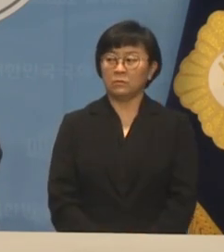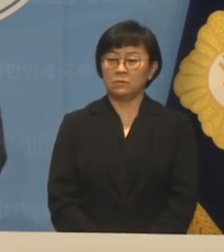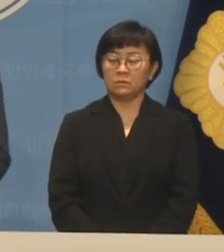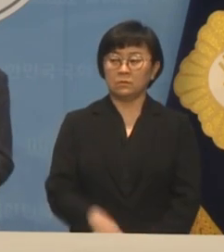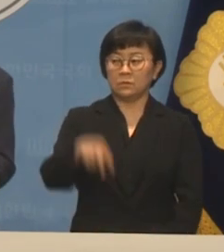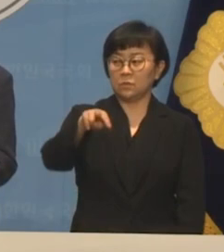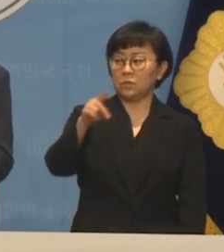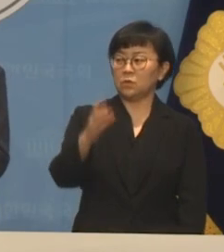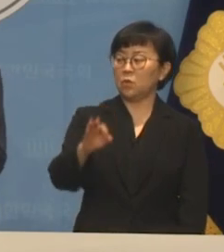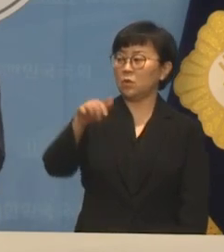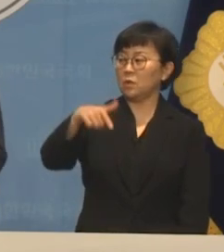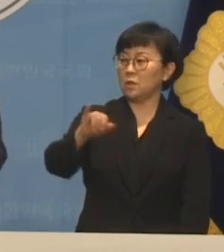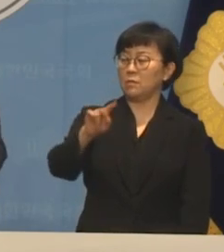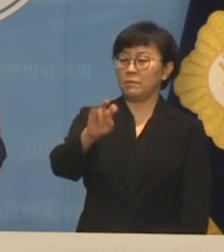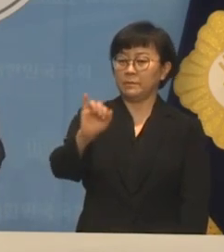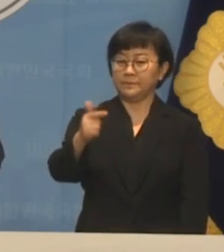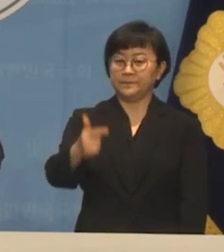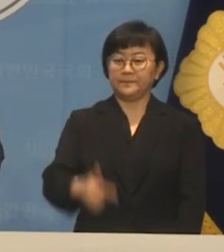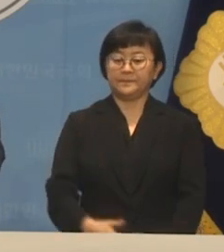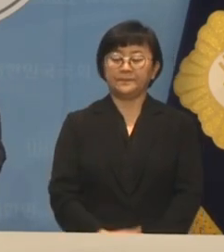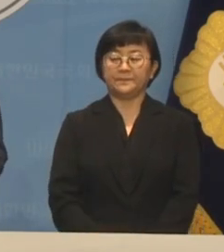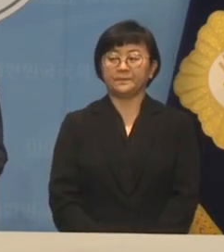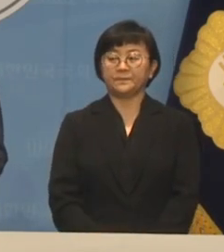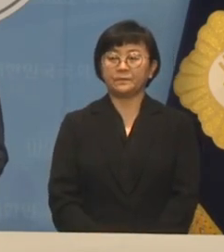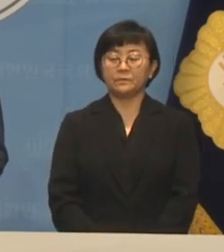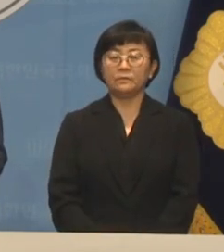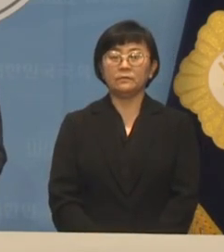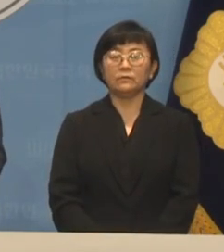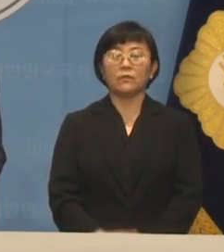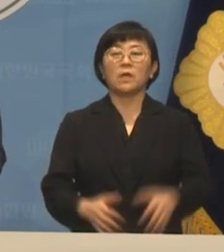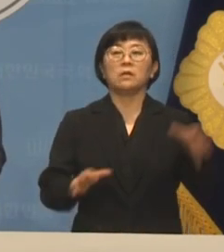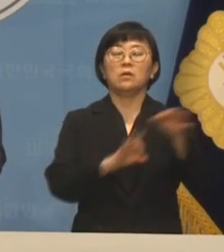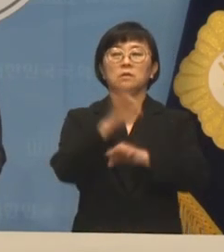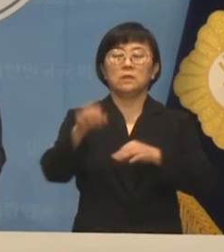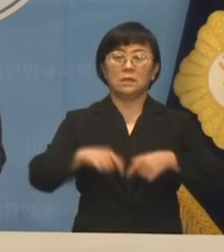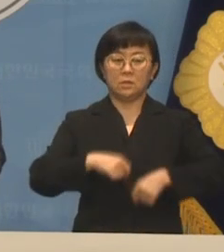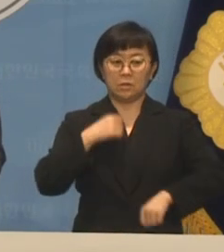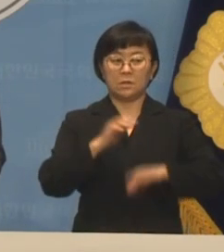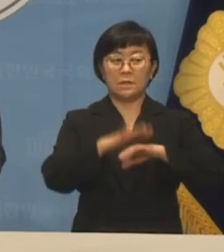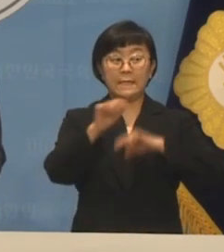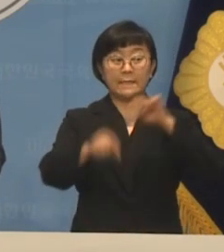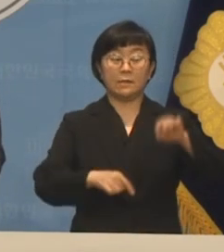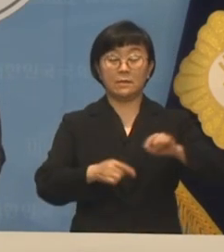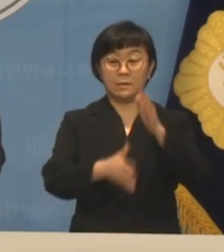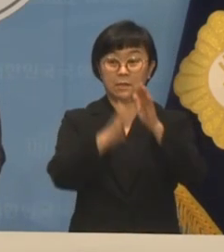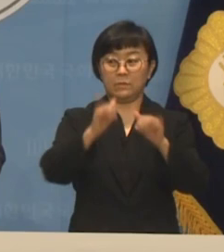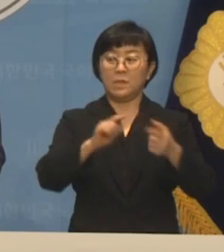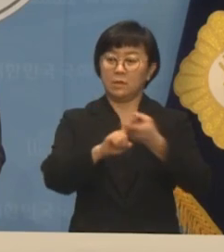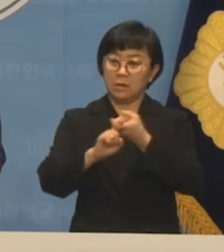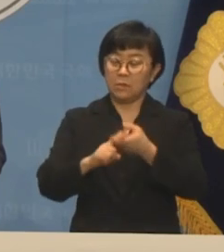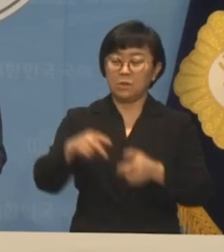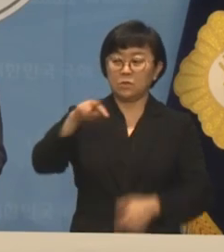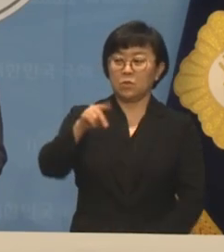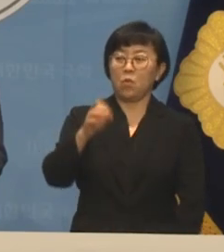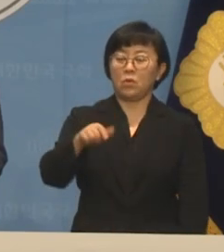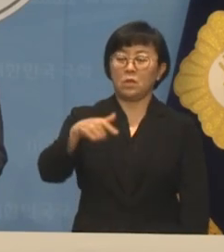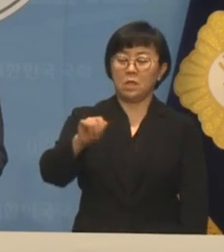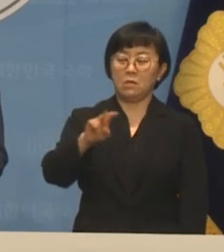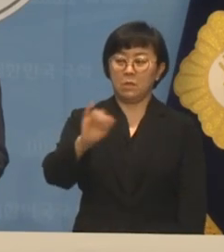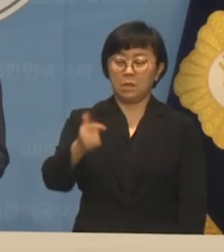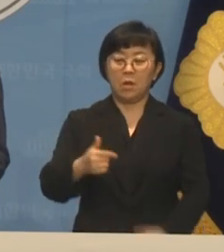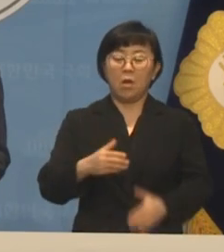송기민 오셨죠? 그 경제정의 7천 시민연합의 송기민